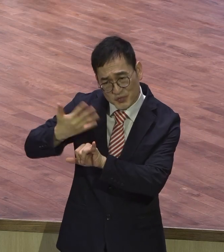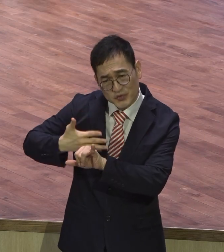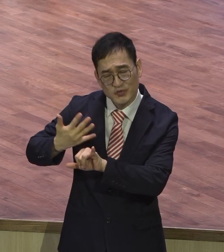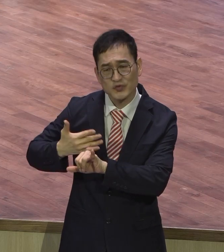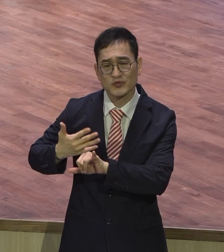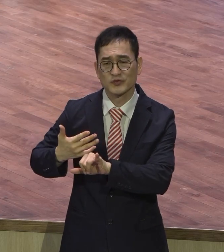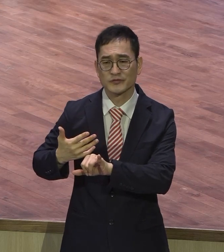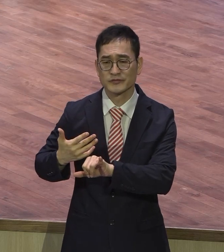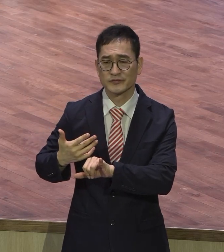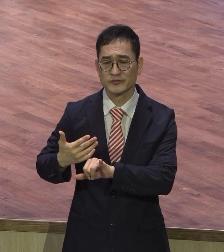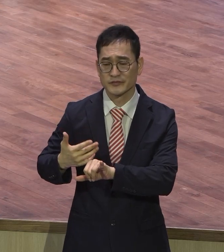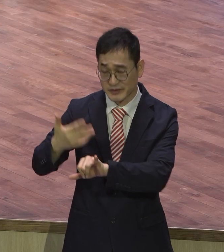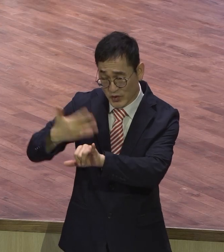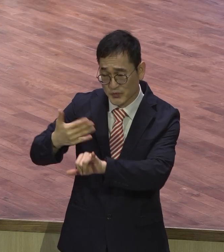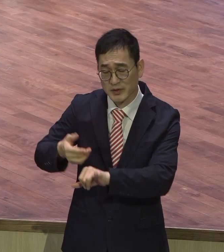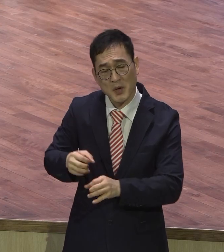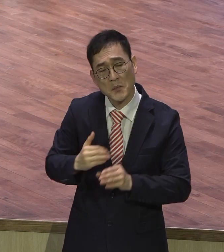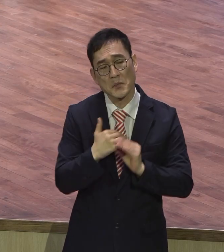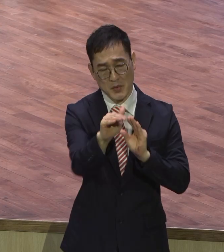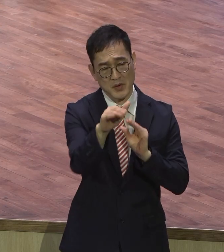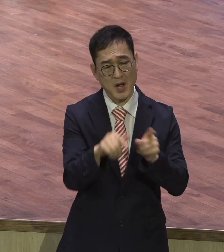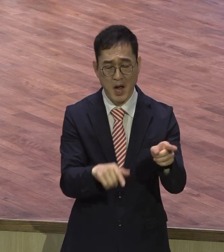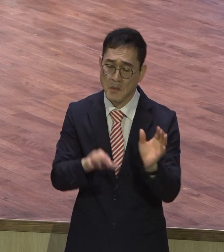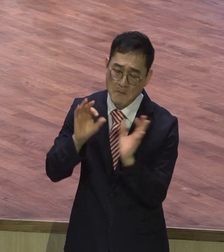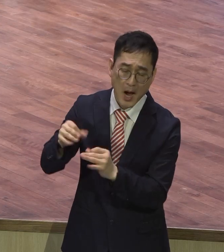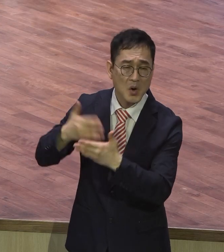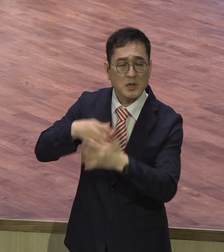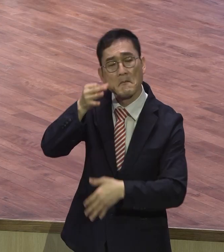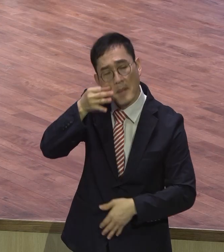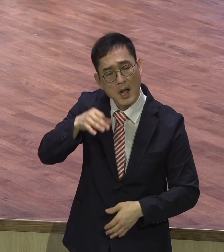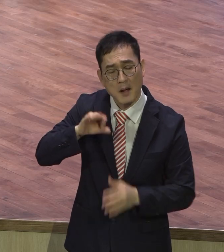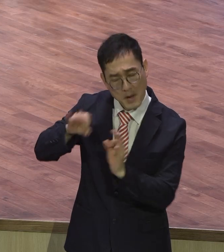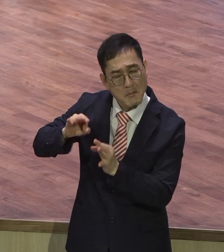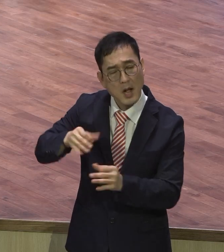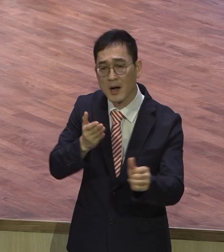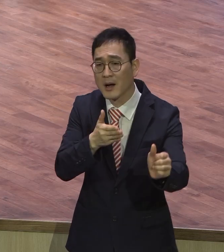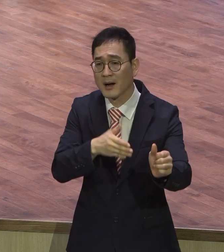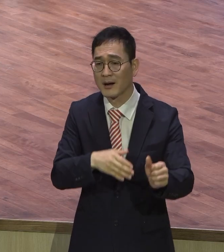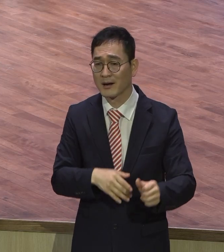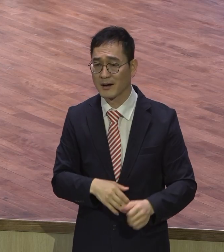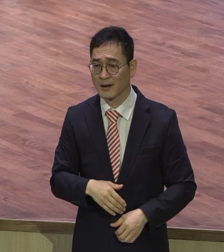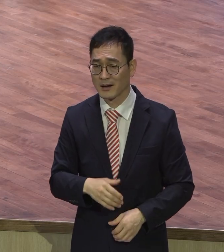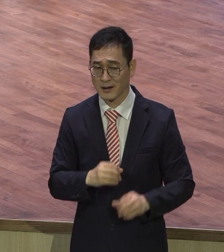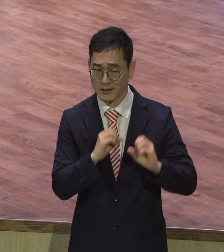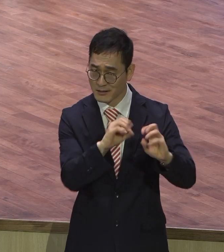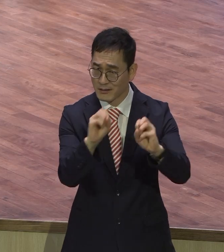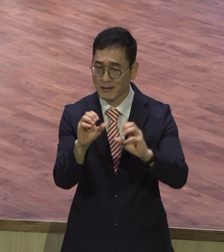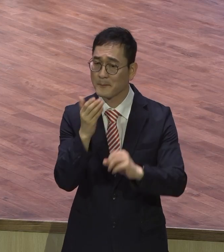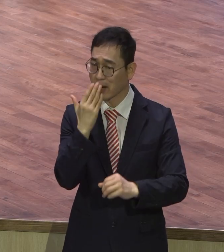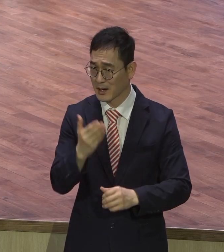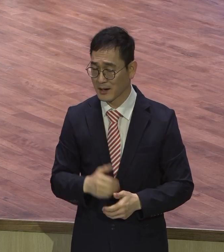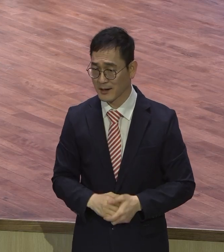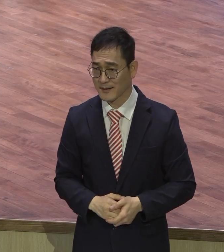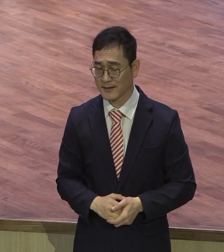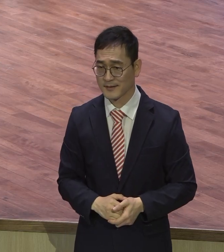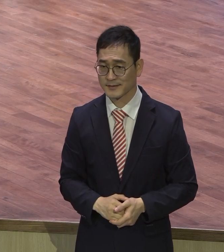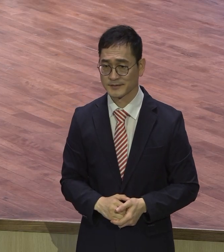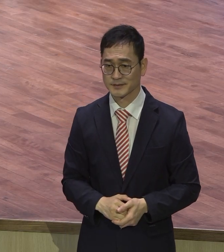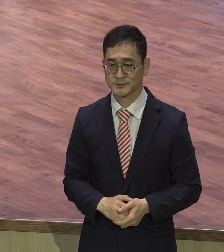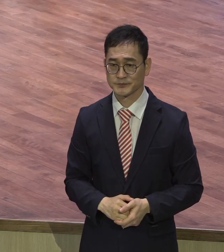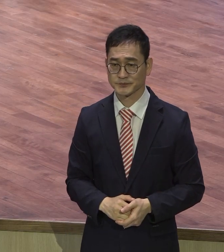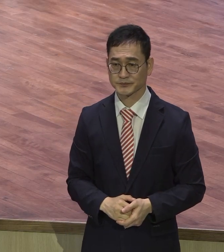한번 봐라. 유튜브 치면 얼마든지 설교 들을 수 있고 훈련 메시지 들을 수 있고